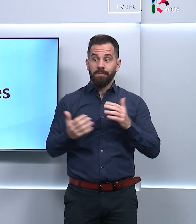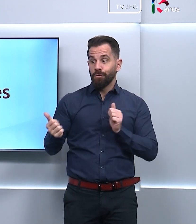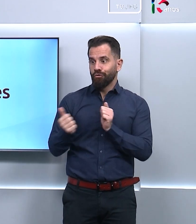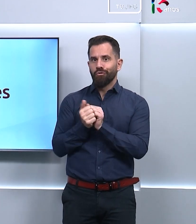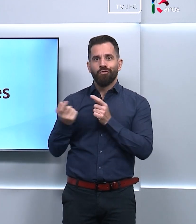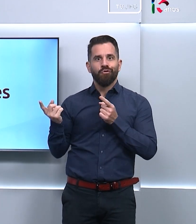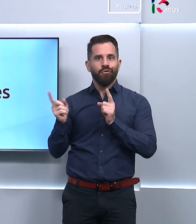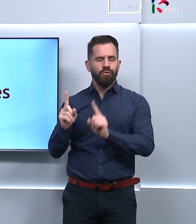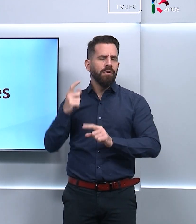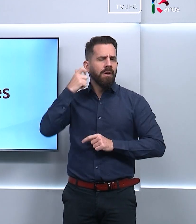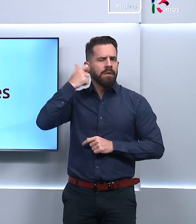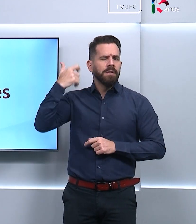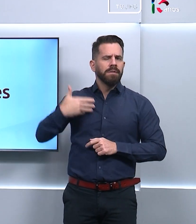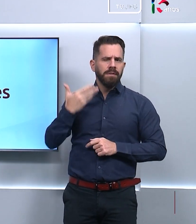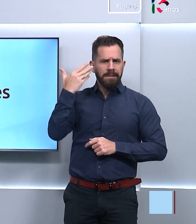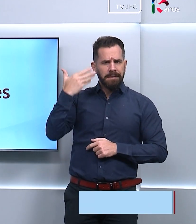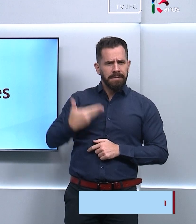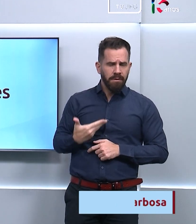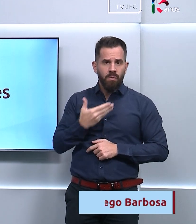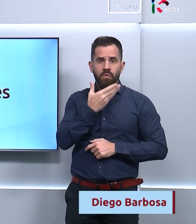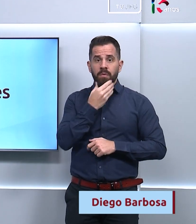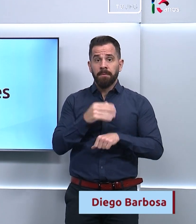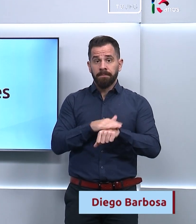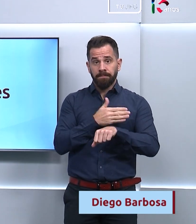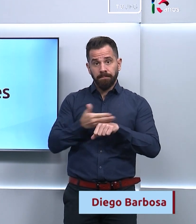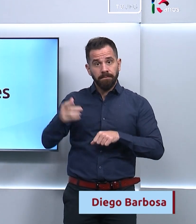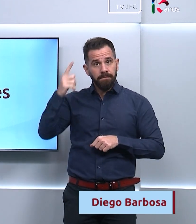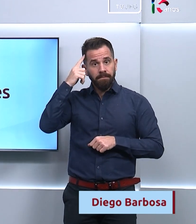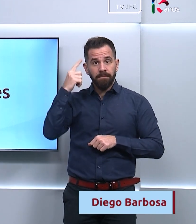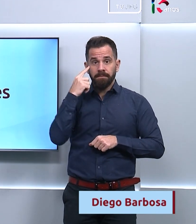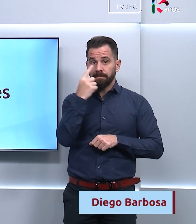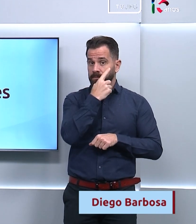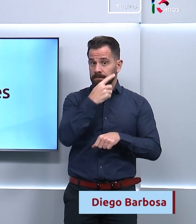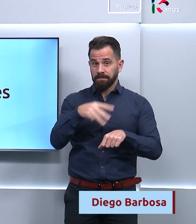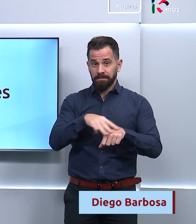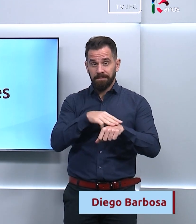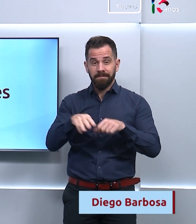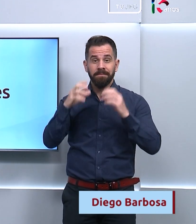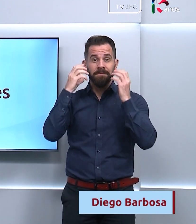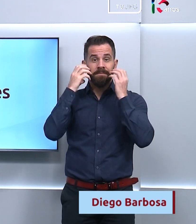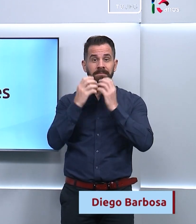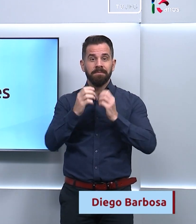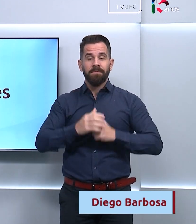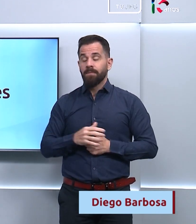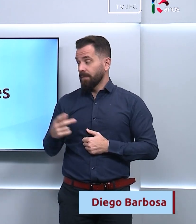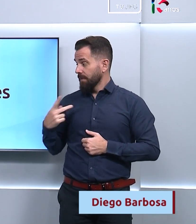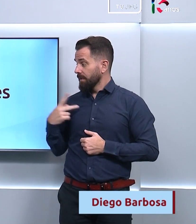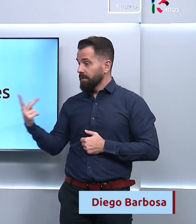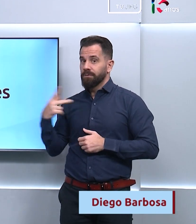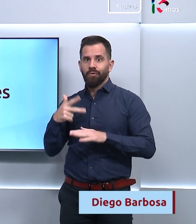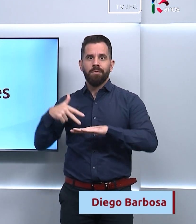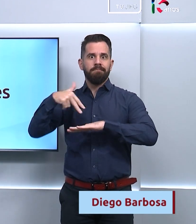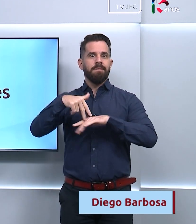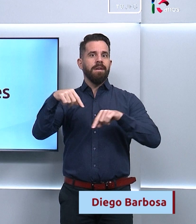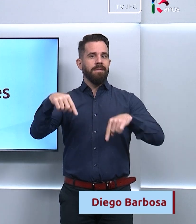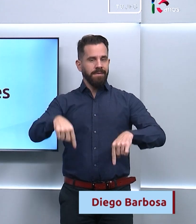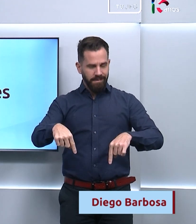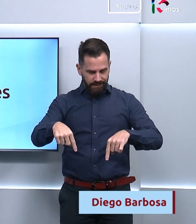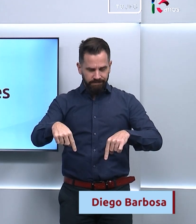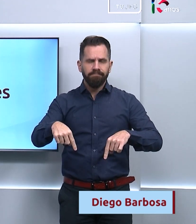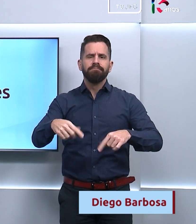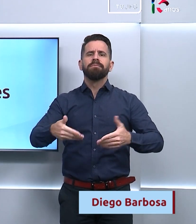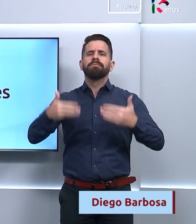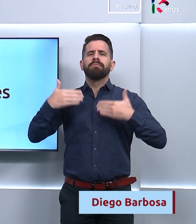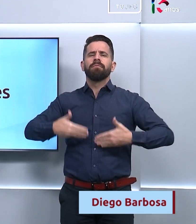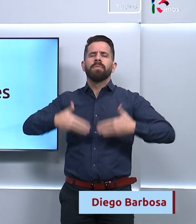estúdio e se descreve como um homem de pele clara, com cabelos e olhos castanhos e barba cheia. Nós dois estamos de pé no estúdio.